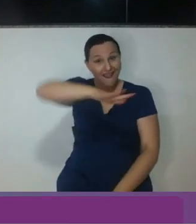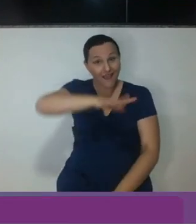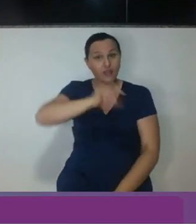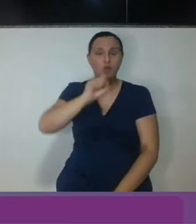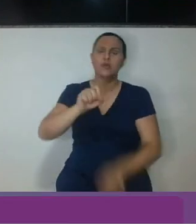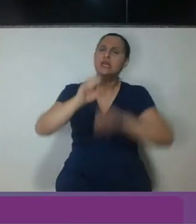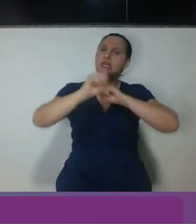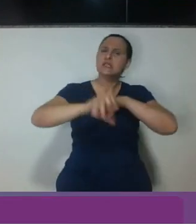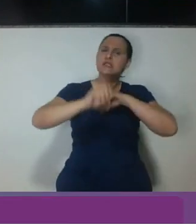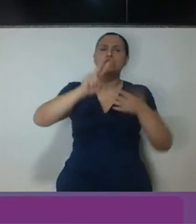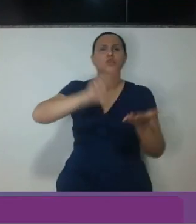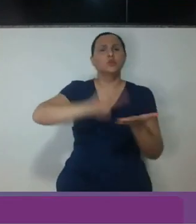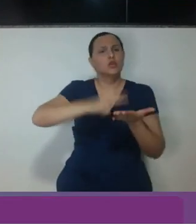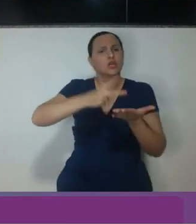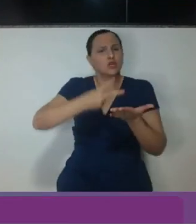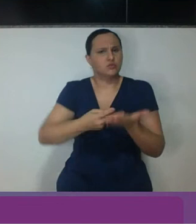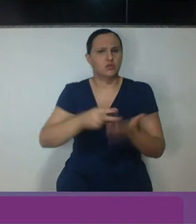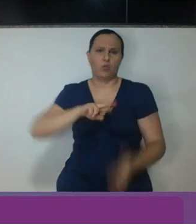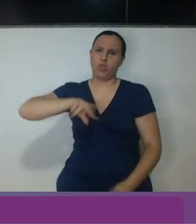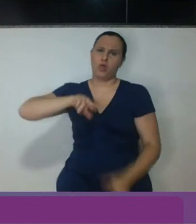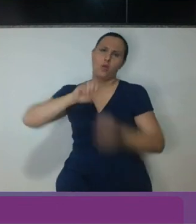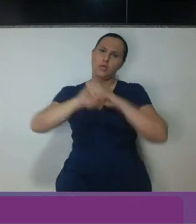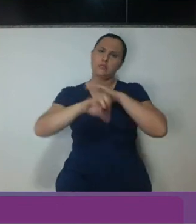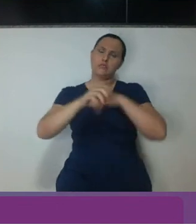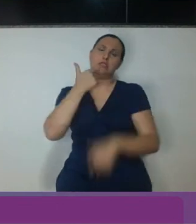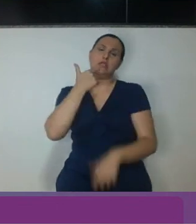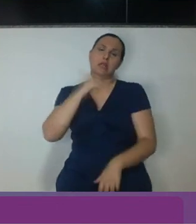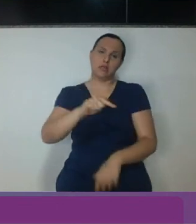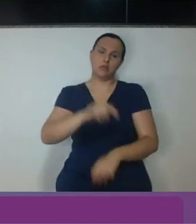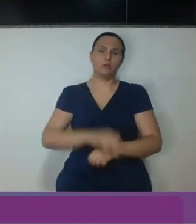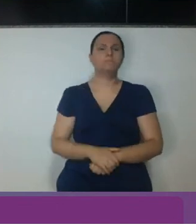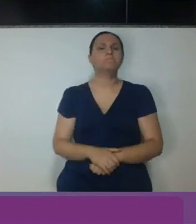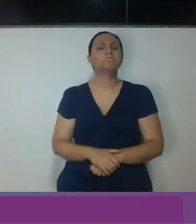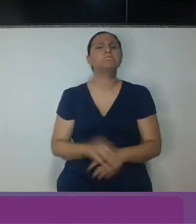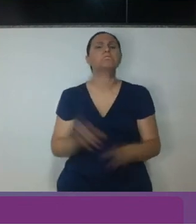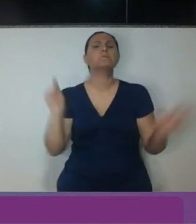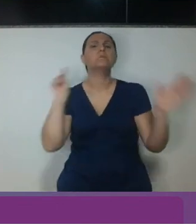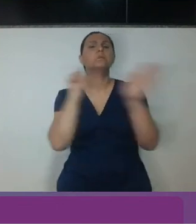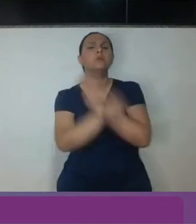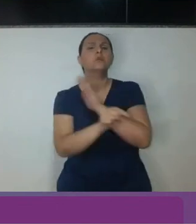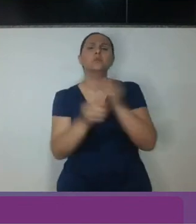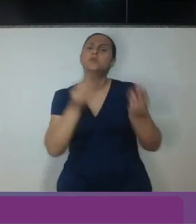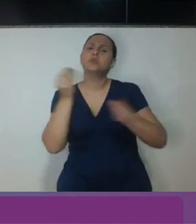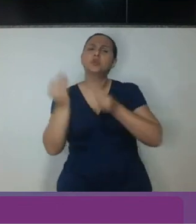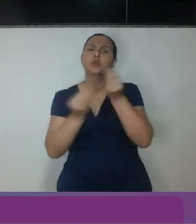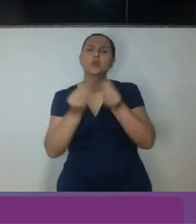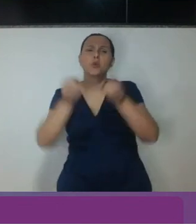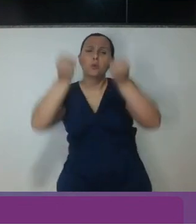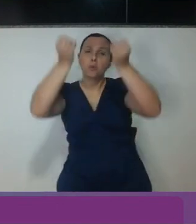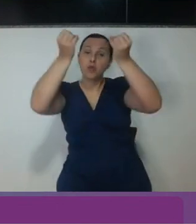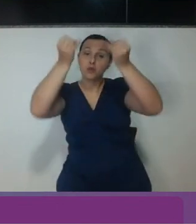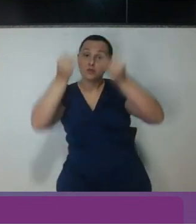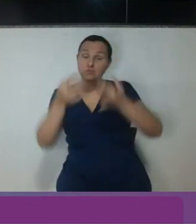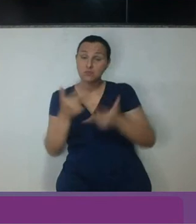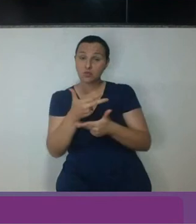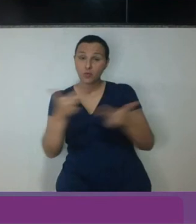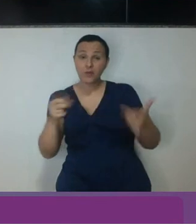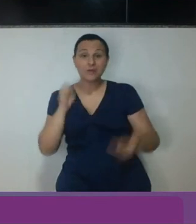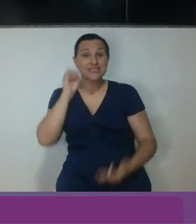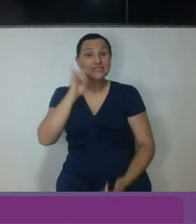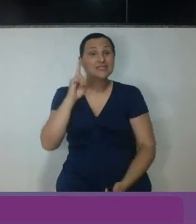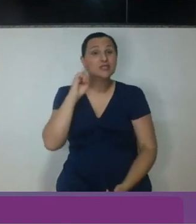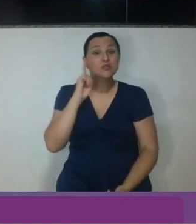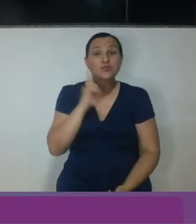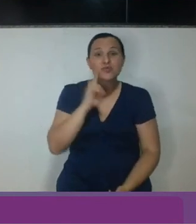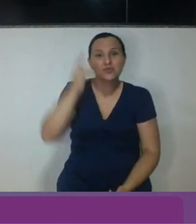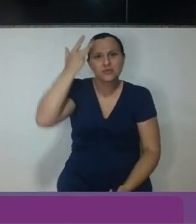propriamente dito. Professor, como eu faço para explicar algo se o surdo é totalmente analfabeto? Elizabeth, se